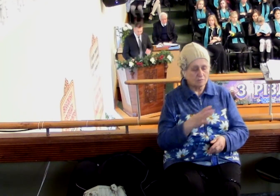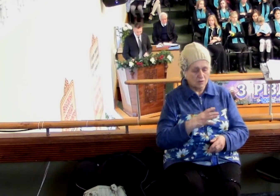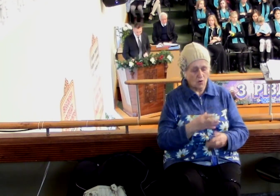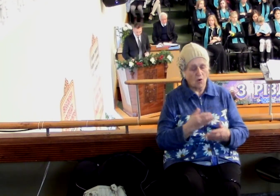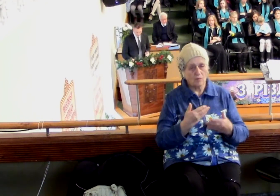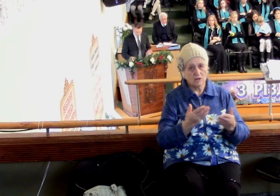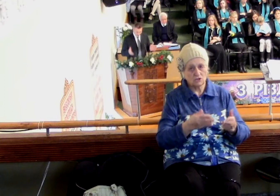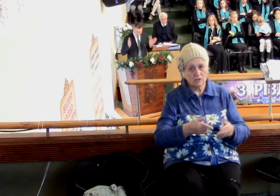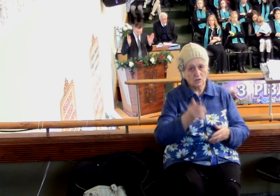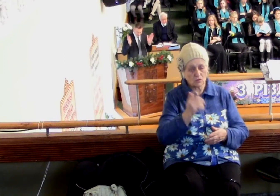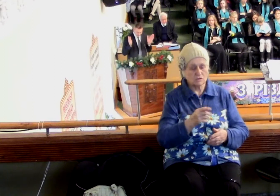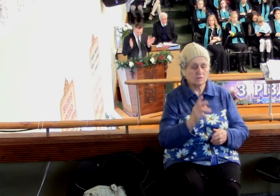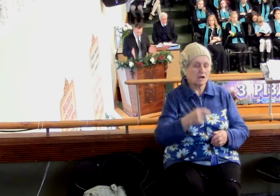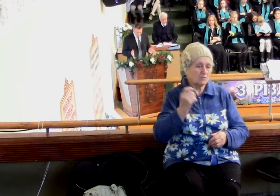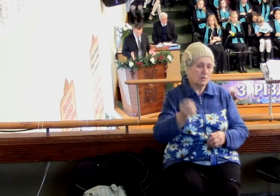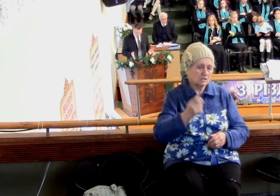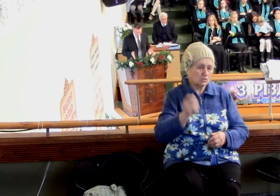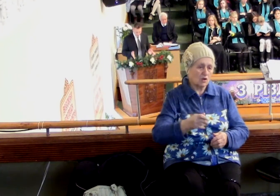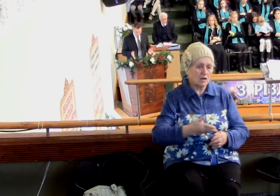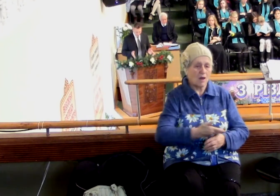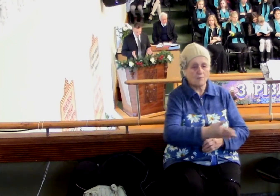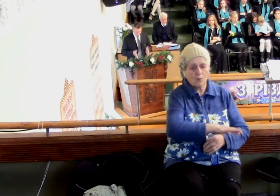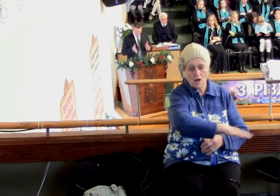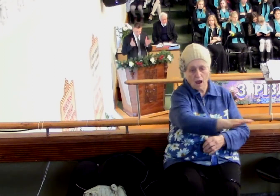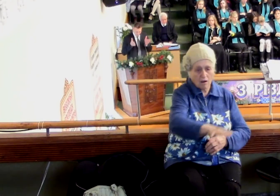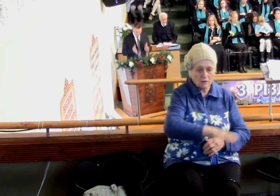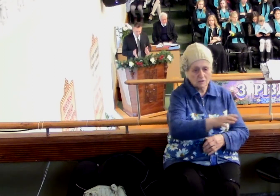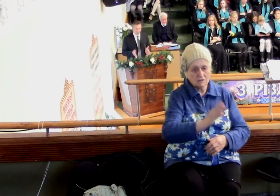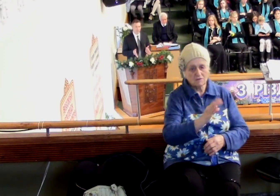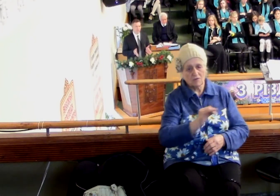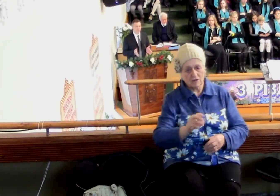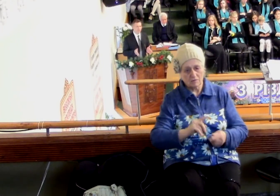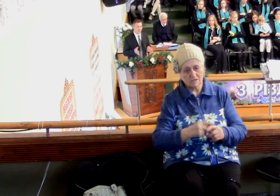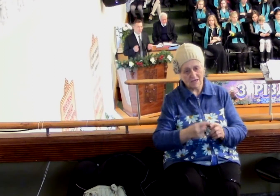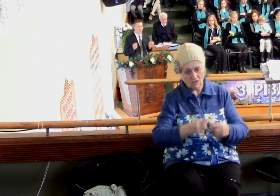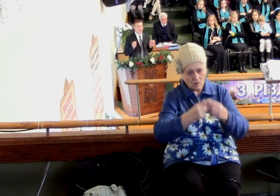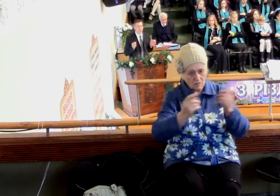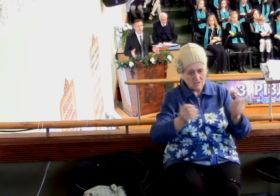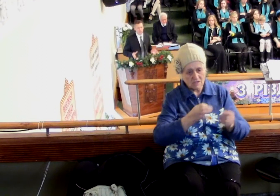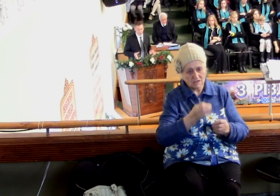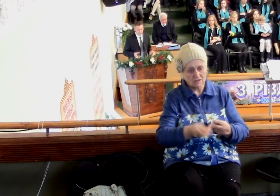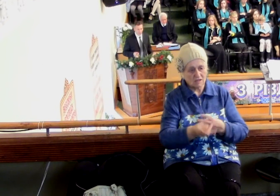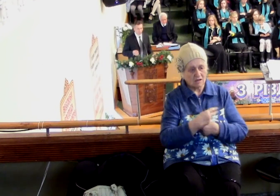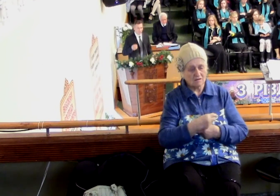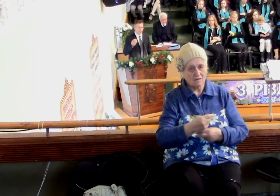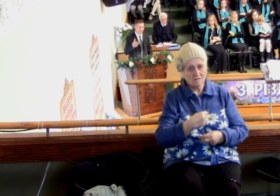на полях Вифлеема с этой вестью. Сказал ангел, я